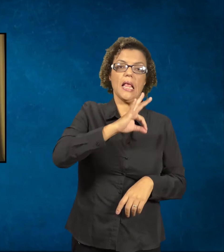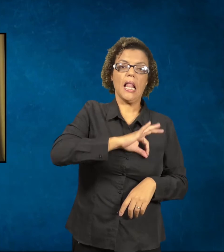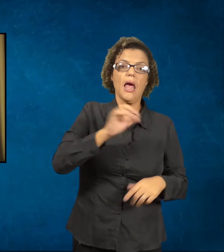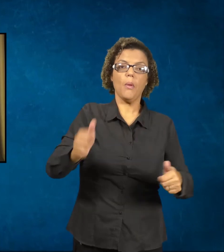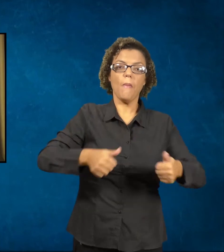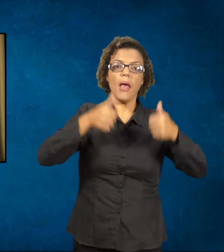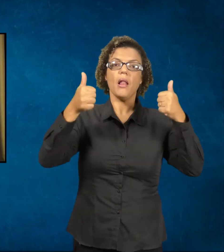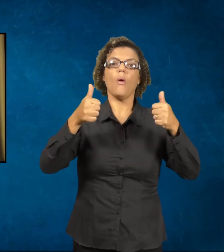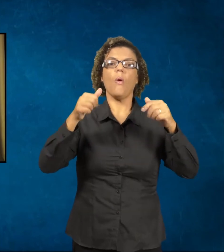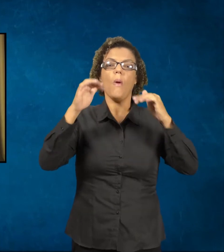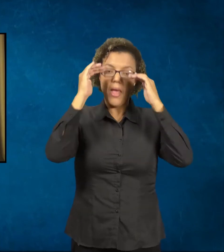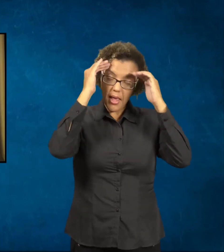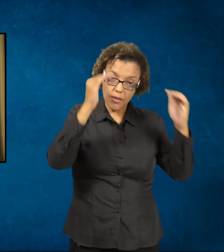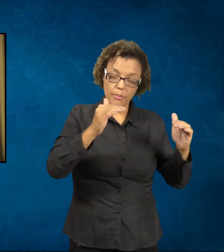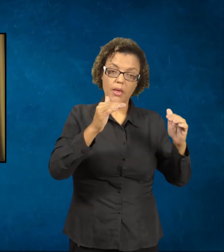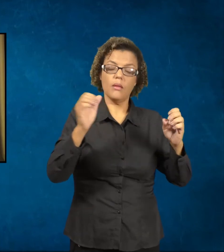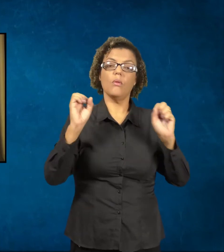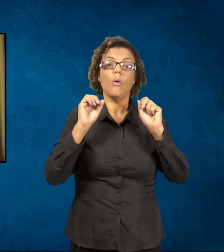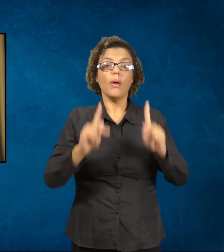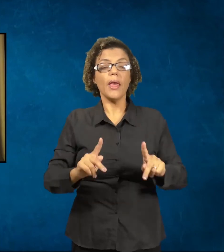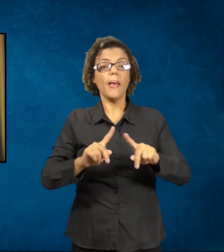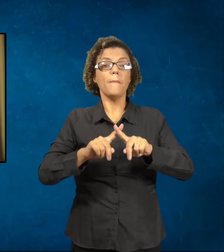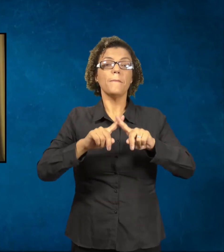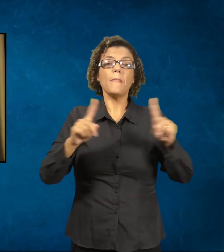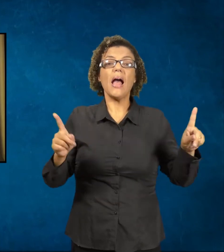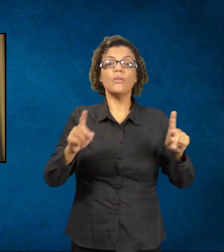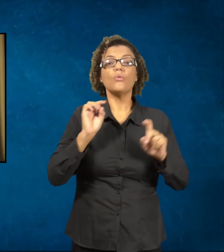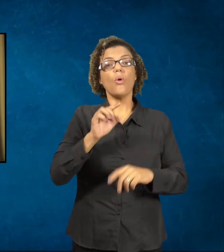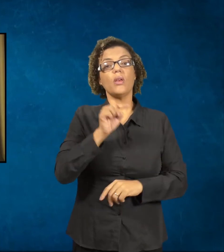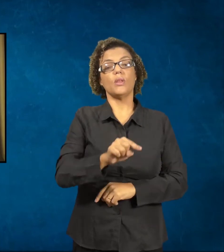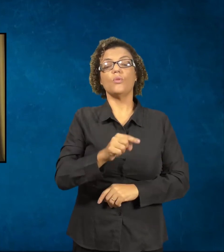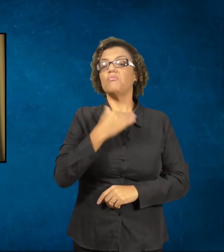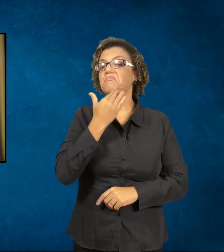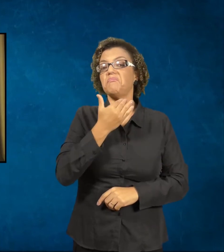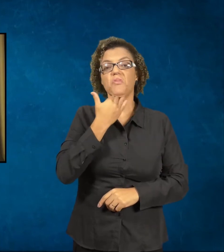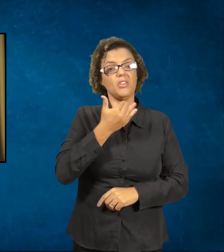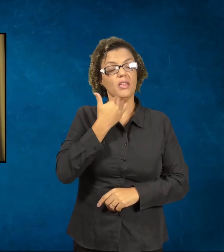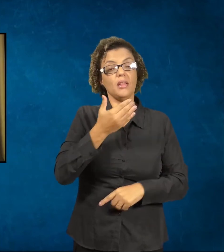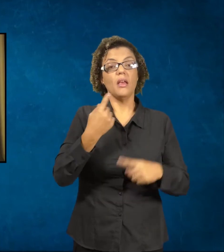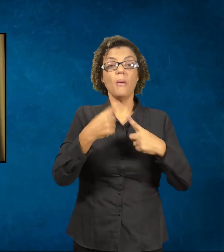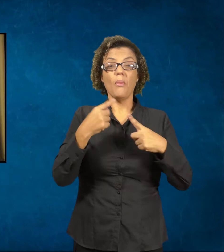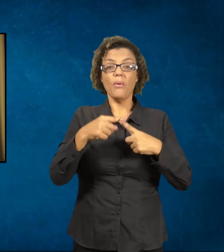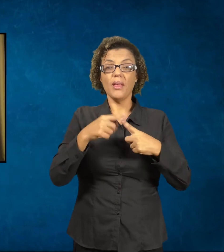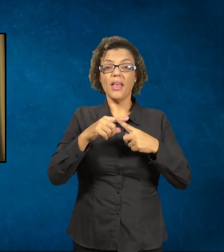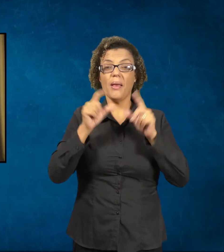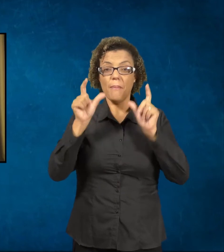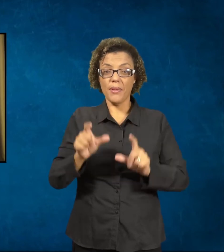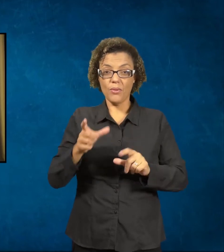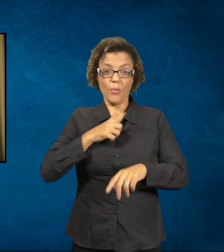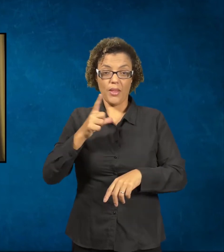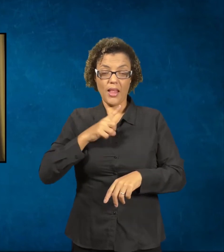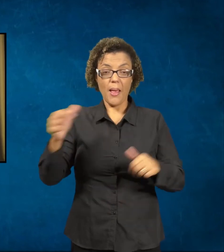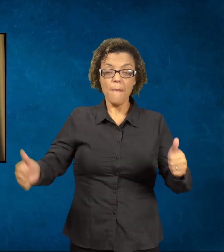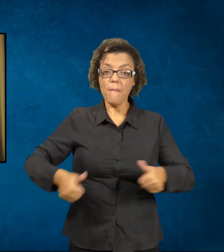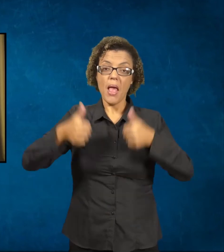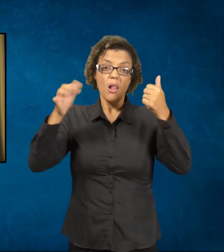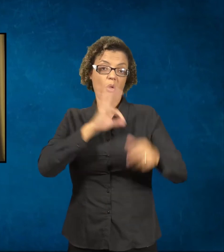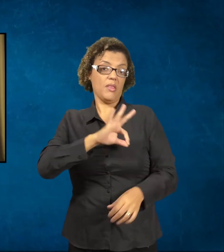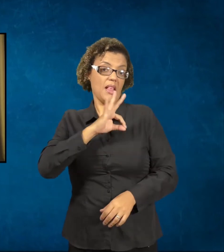não suficiente. Porque uma pessoa melhor remunerada não necessariamente vai estar mais